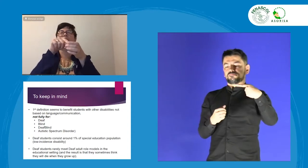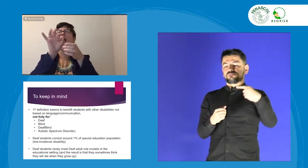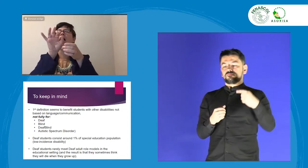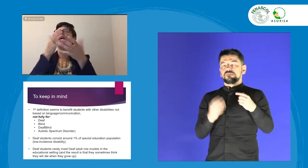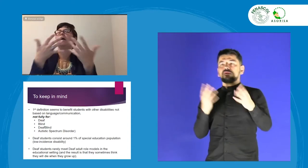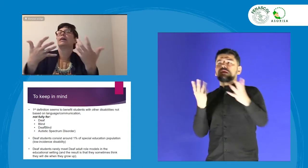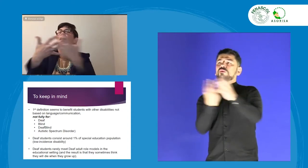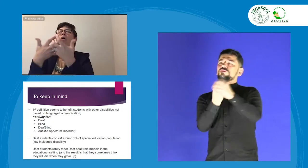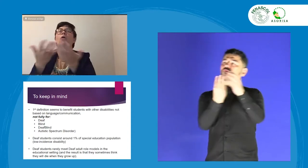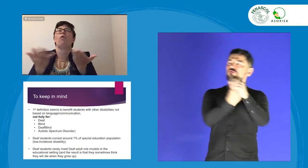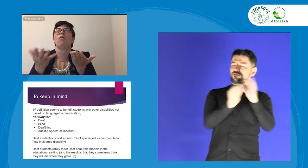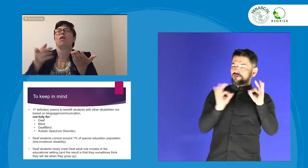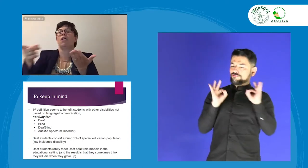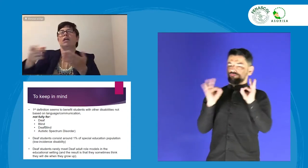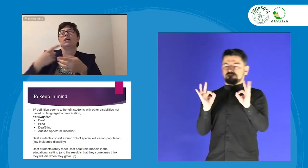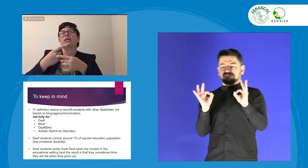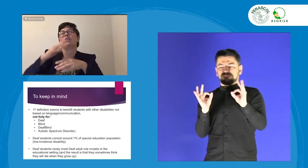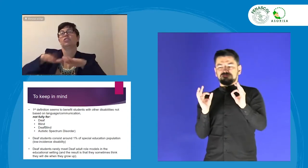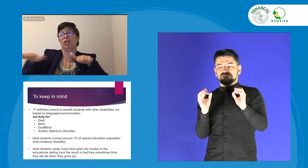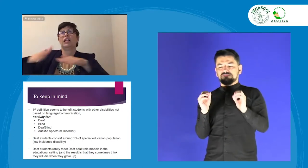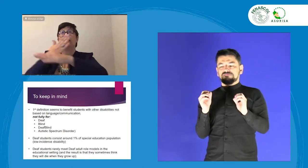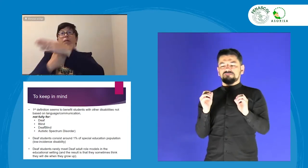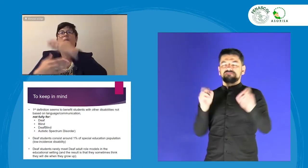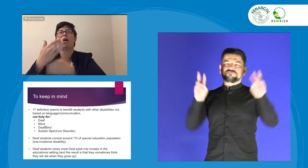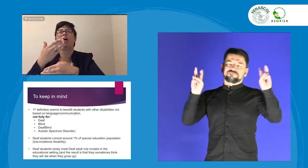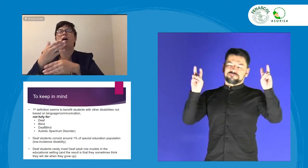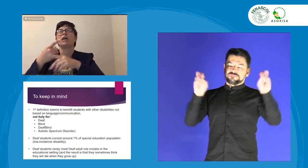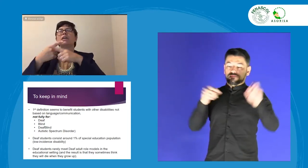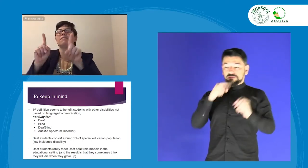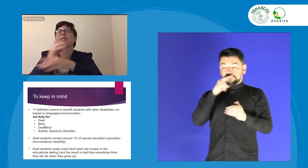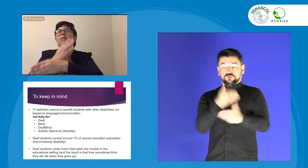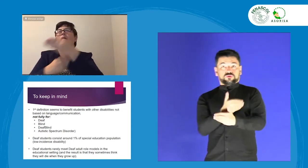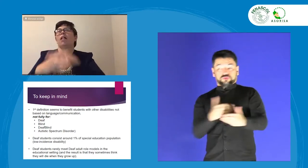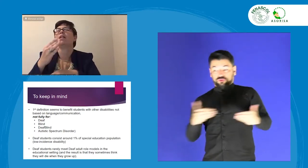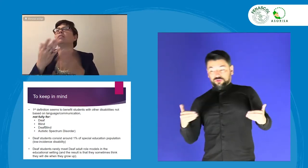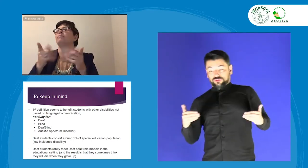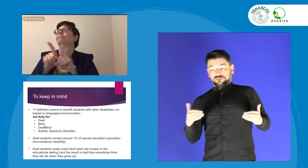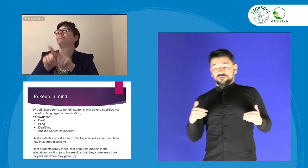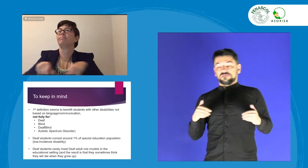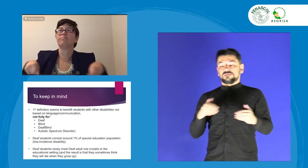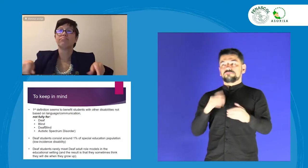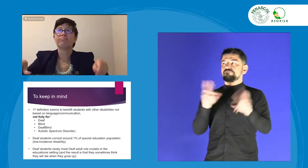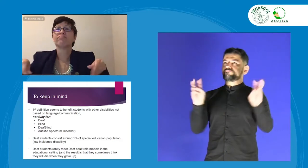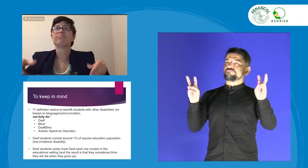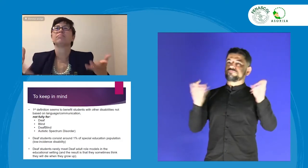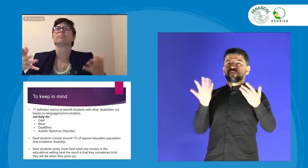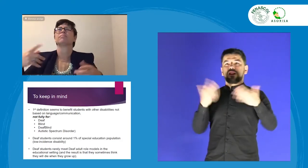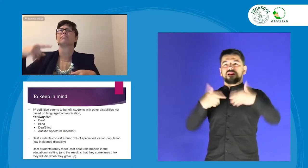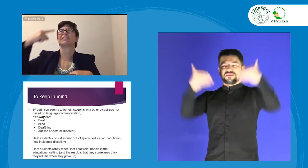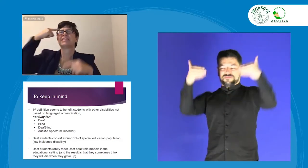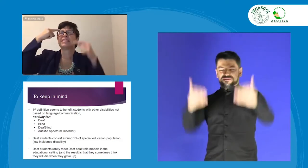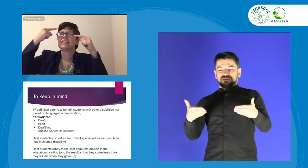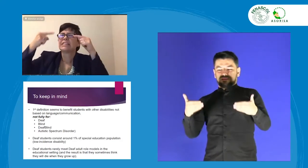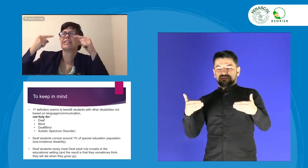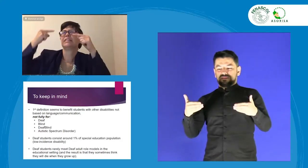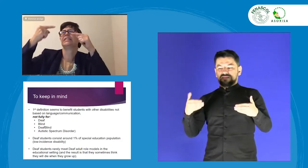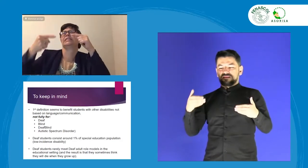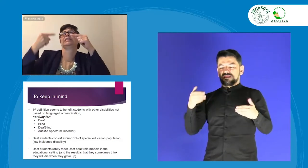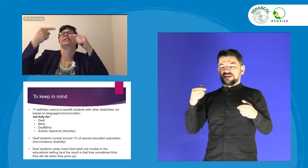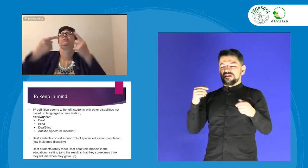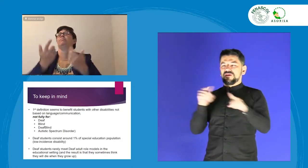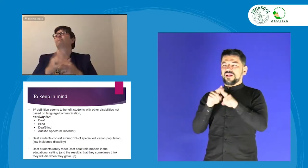Lo primero es que vamos, cuando se habla de inclusión de niños con discapacidad, pues muchas veces pensamos